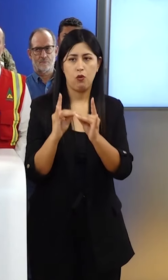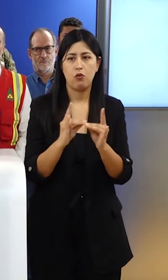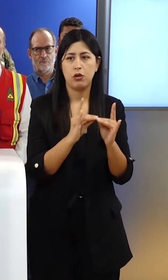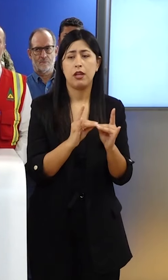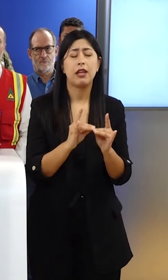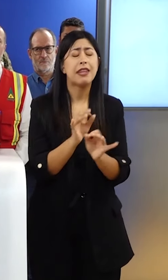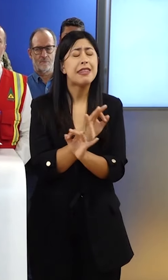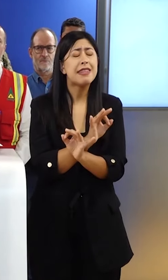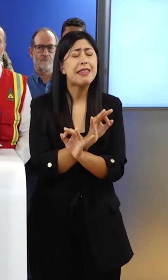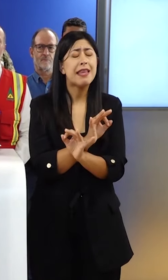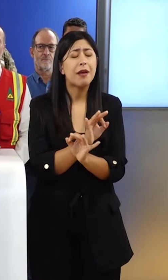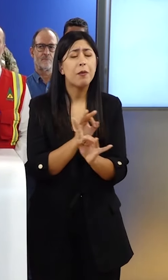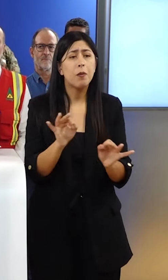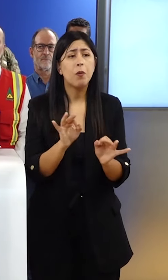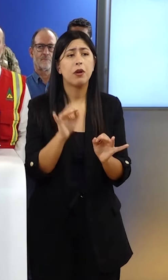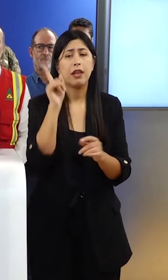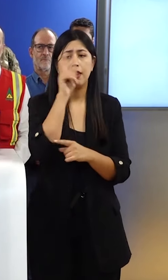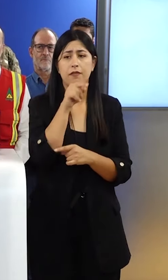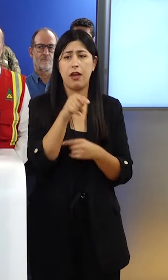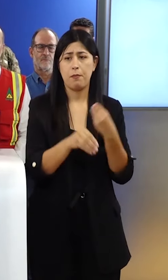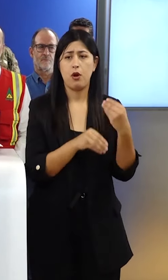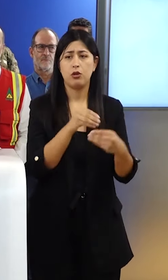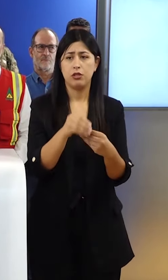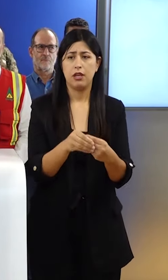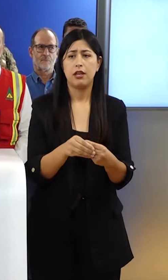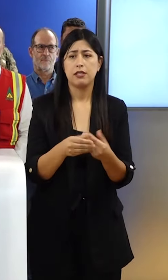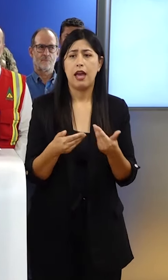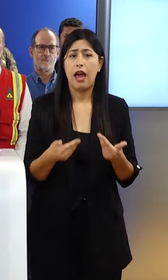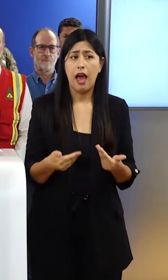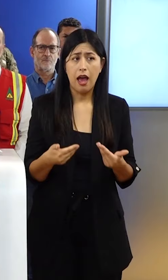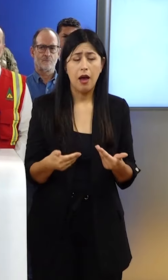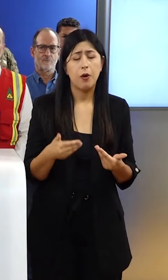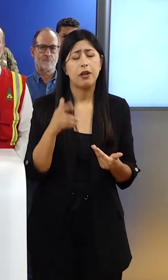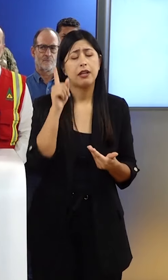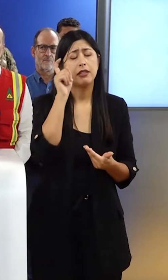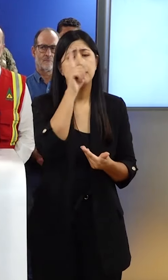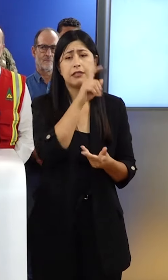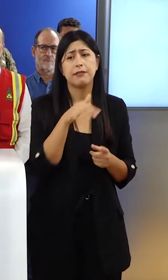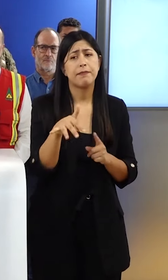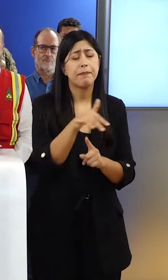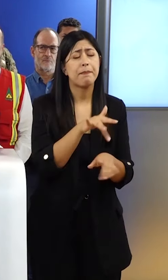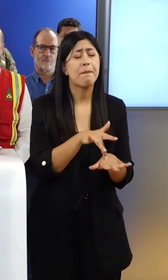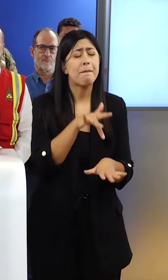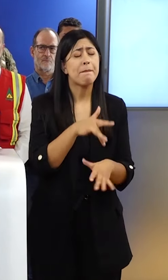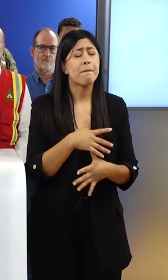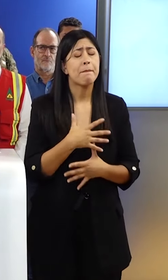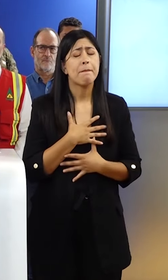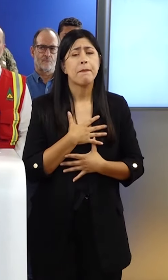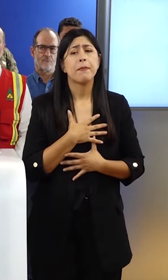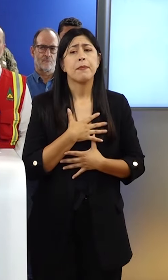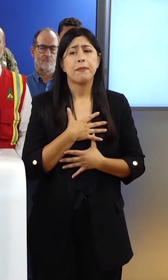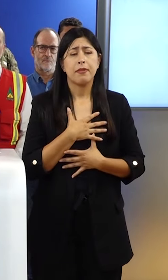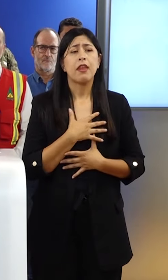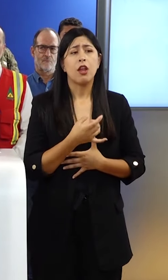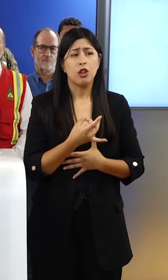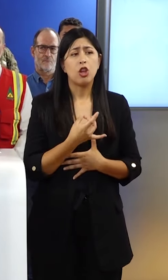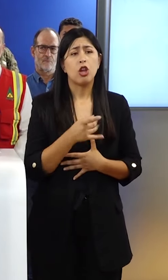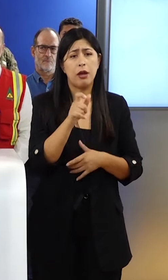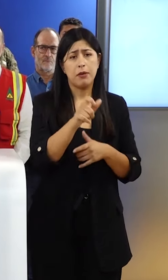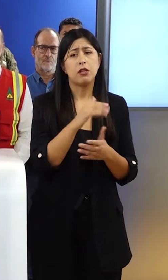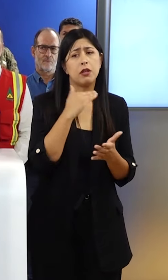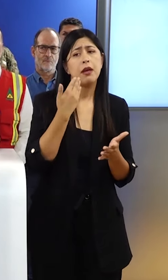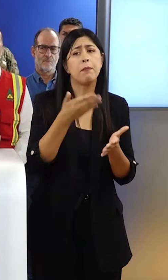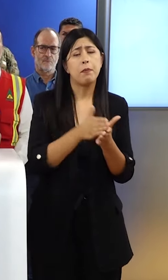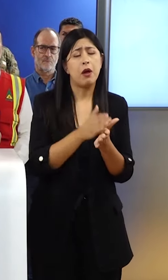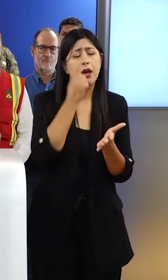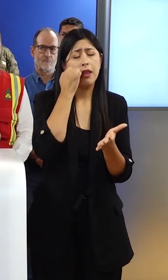haya ninguna dificultad en ese proceso en estos momentos tan complejos con el dolor que significa enfrentar un la pérdida de un ser